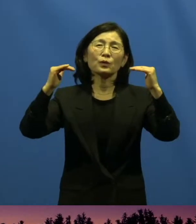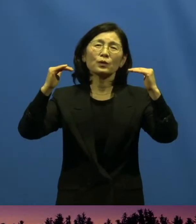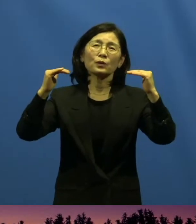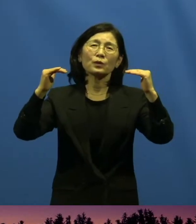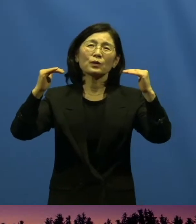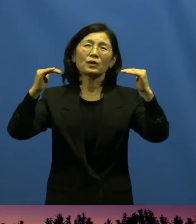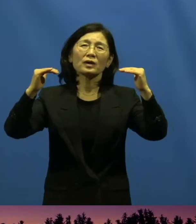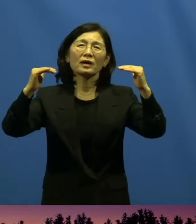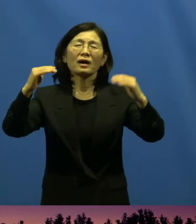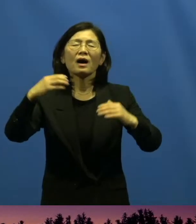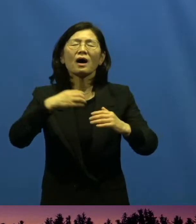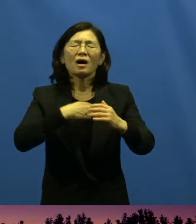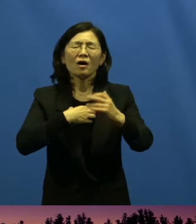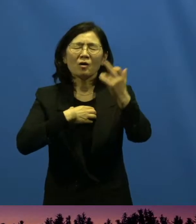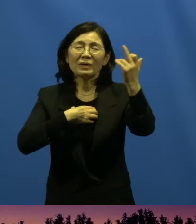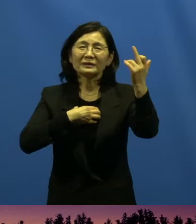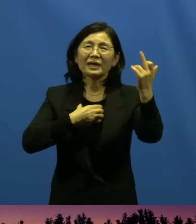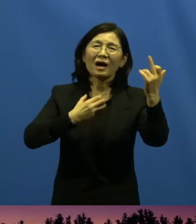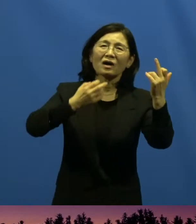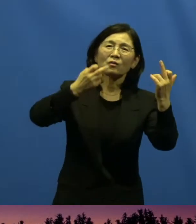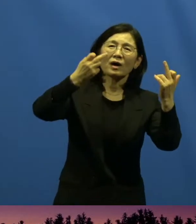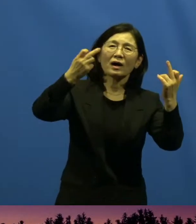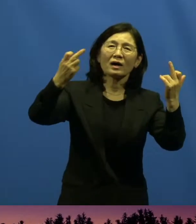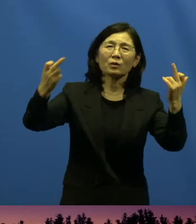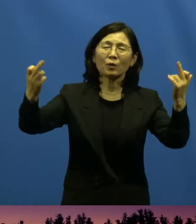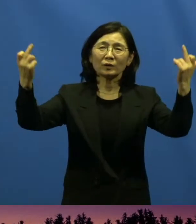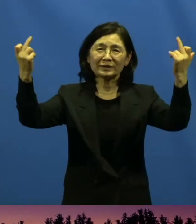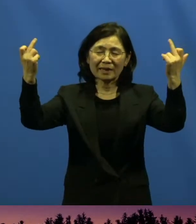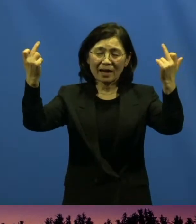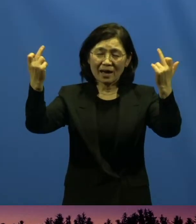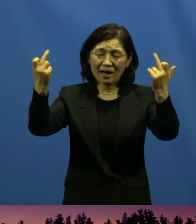자라고, 아멘. 험한 산과